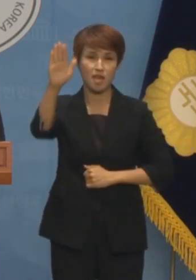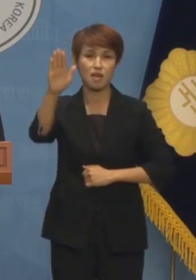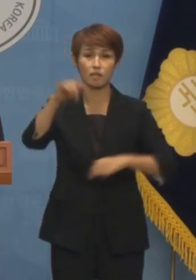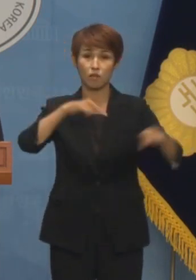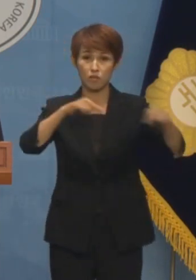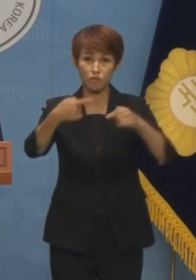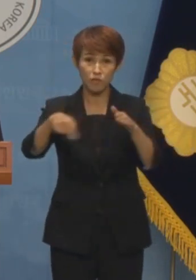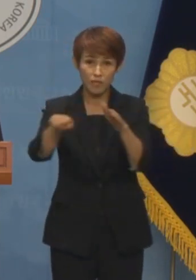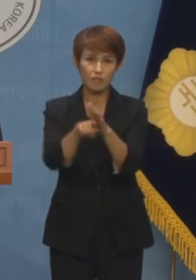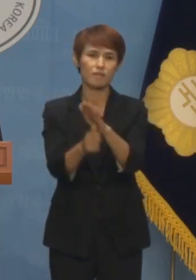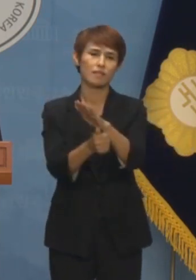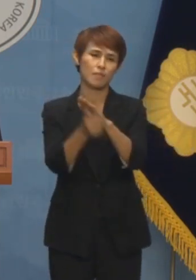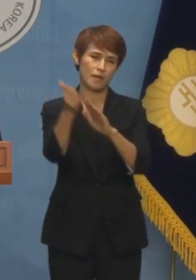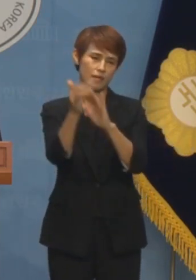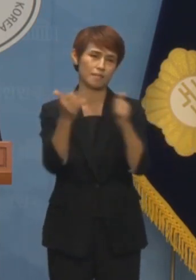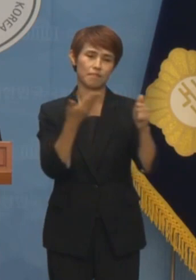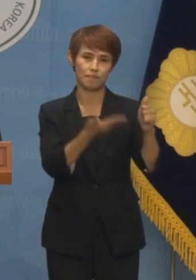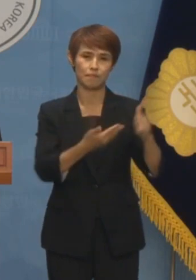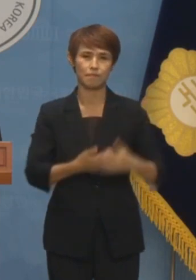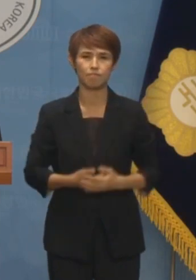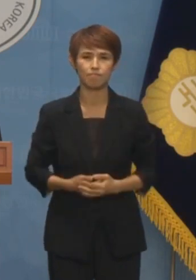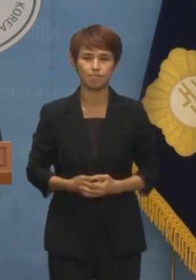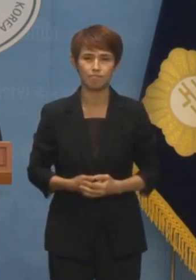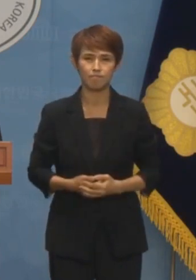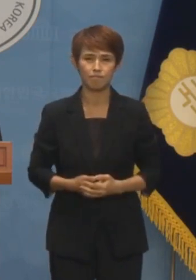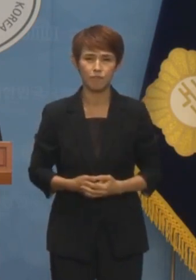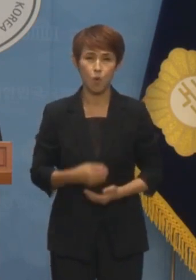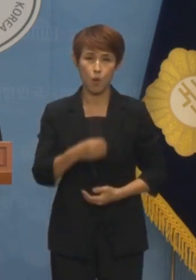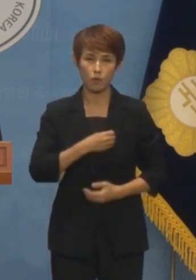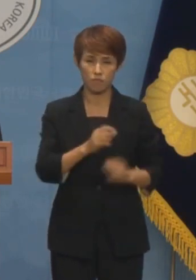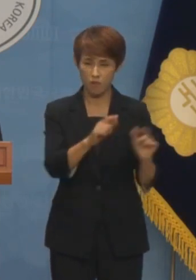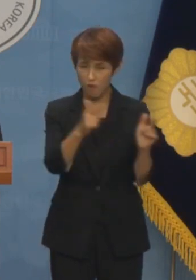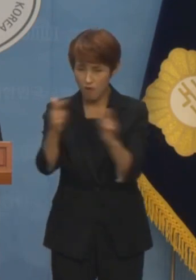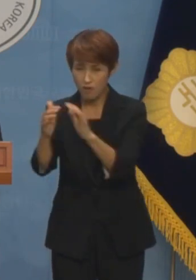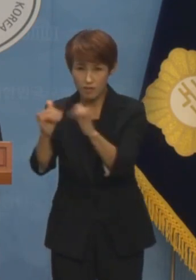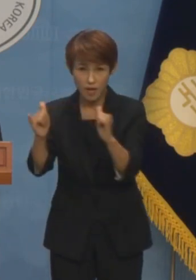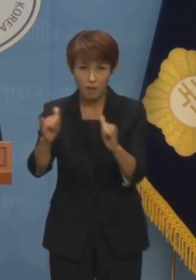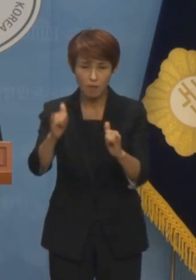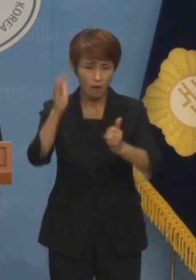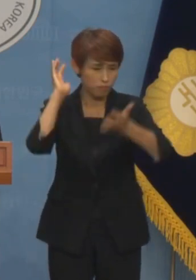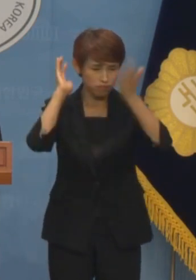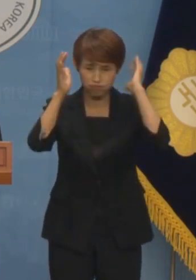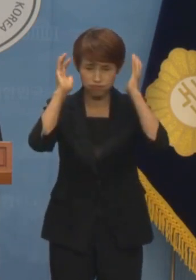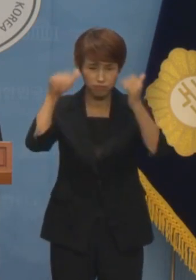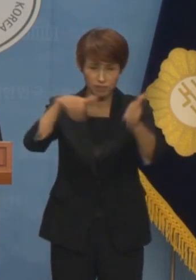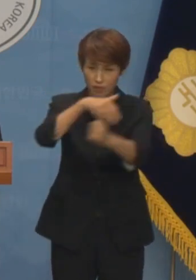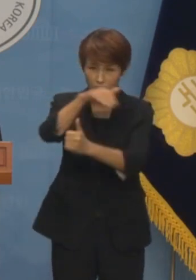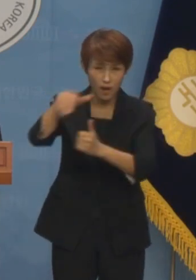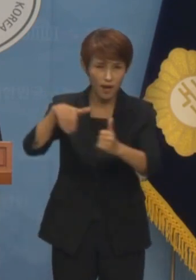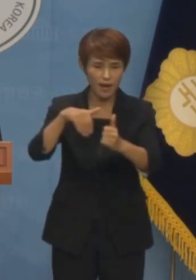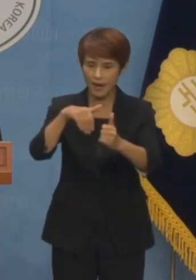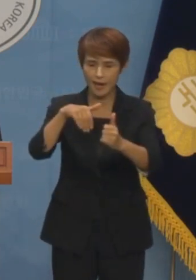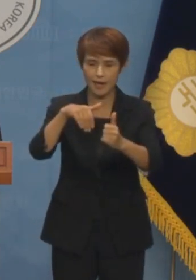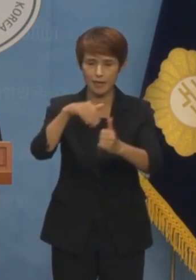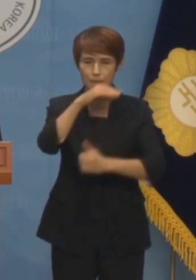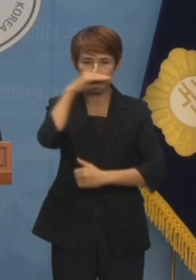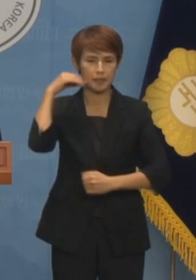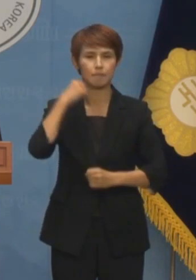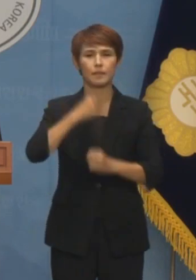희망입니다. 다양한 경험들이 혼란스러운 지금의 정치를 바로 세울